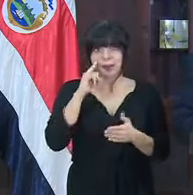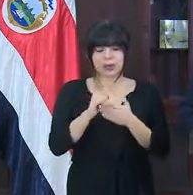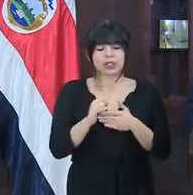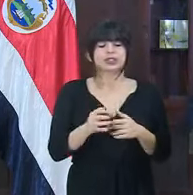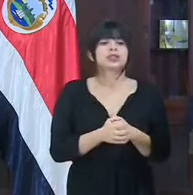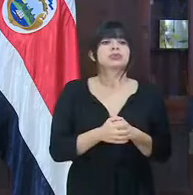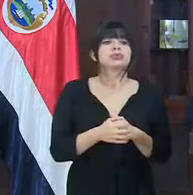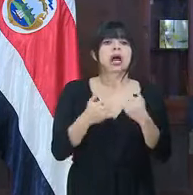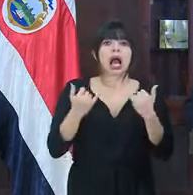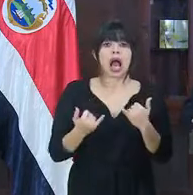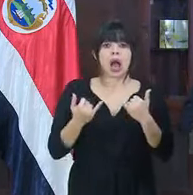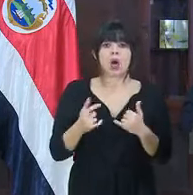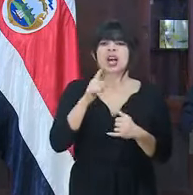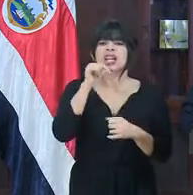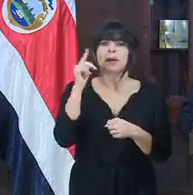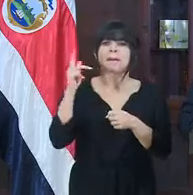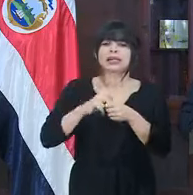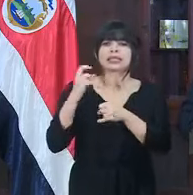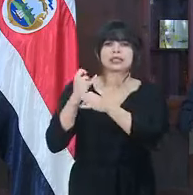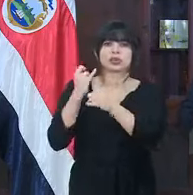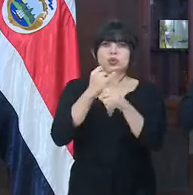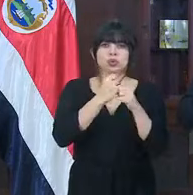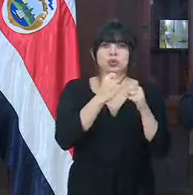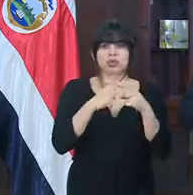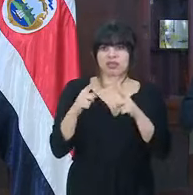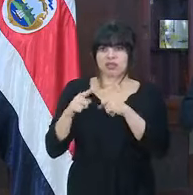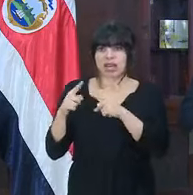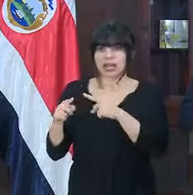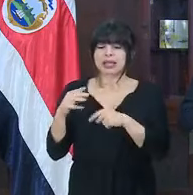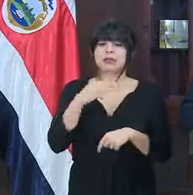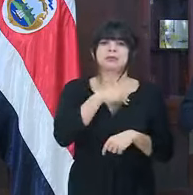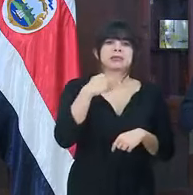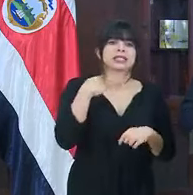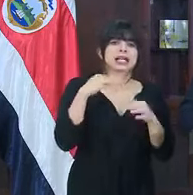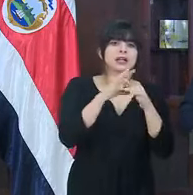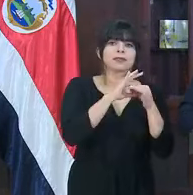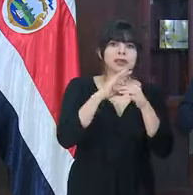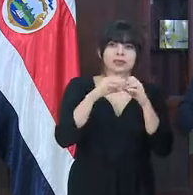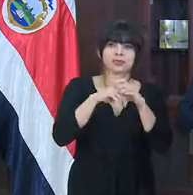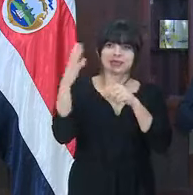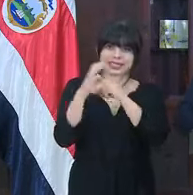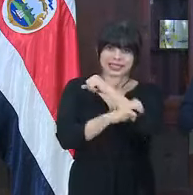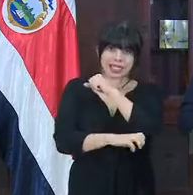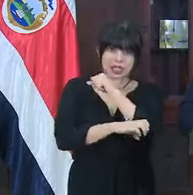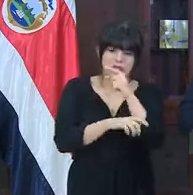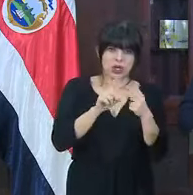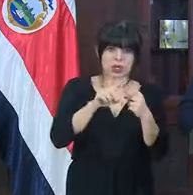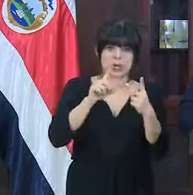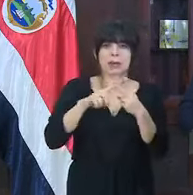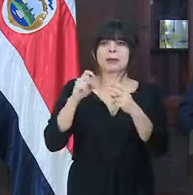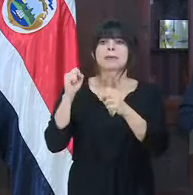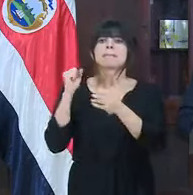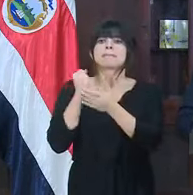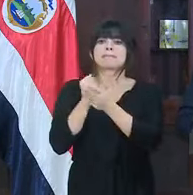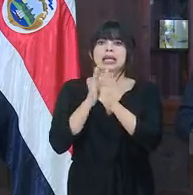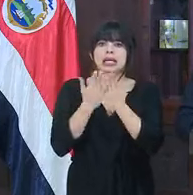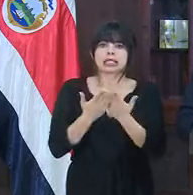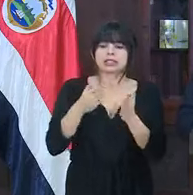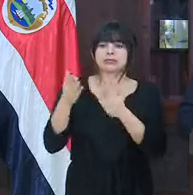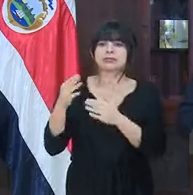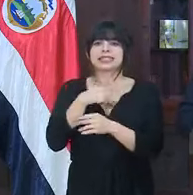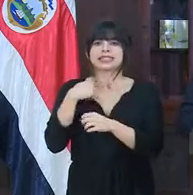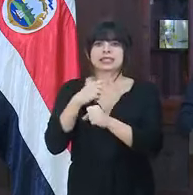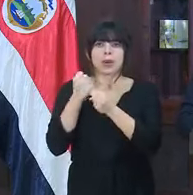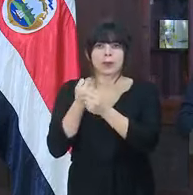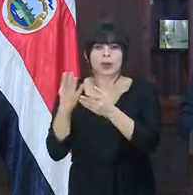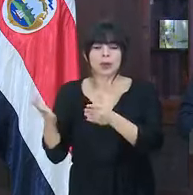Están participando distintas instituciones, como lo he dicho, el Ministerio de Relaciones Exteriores, Migración, el Ministerio de Seguridad